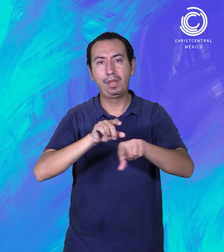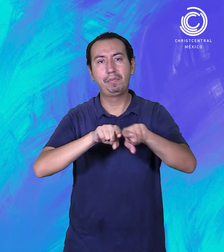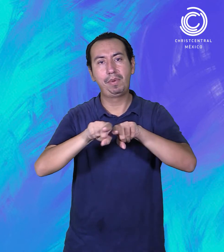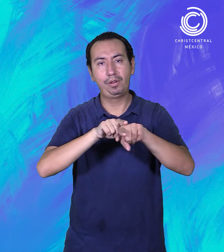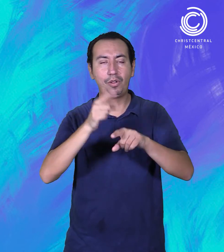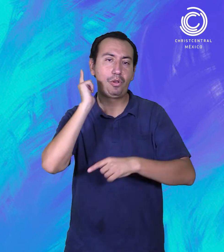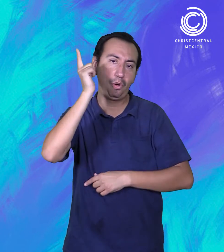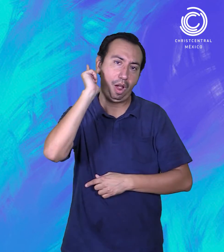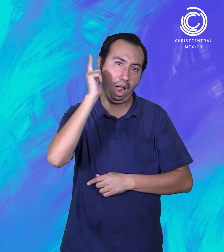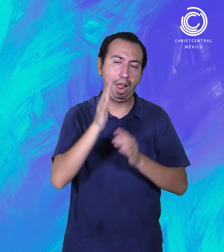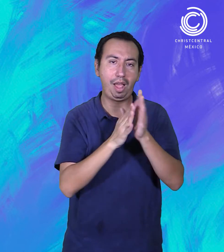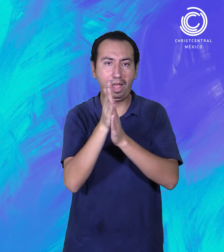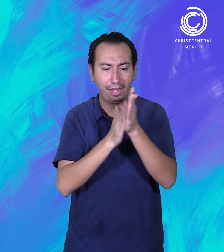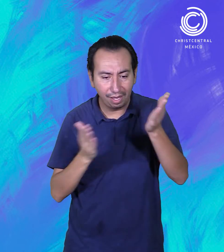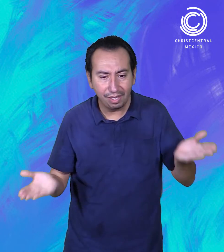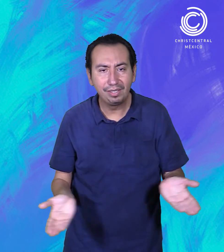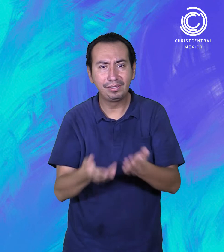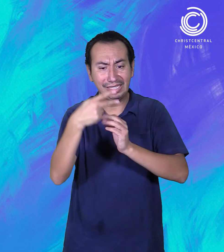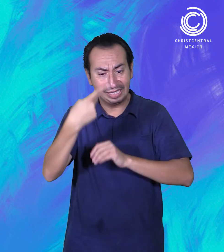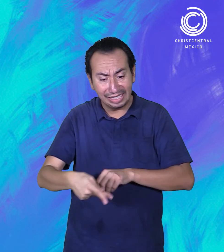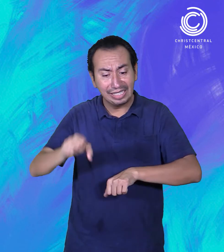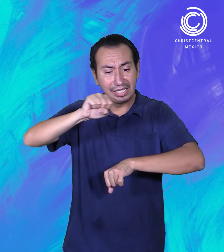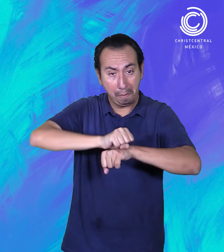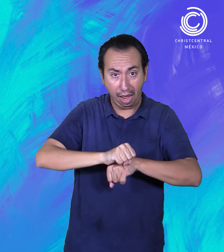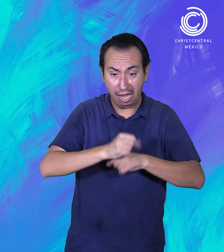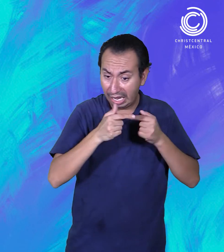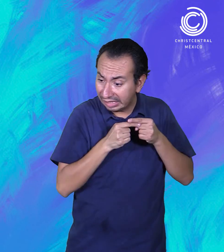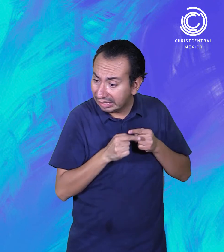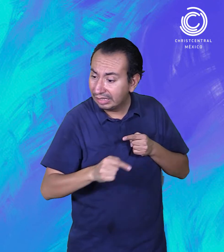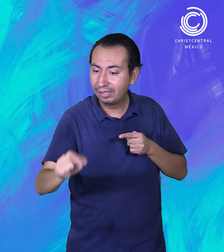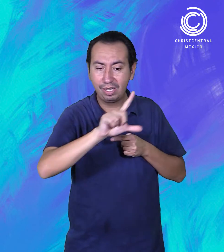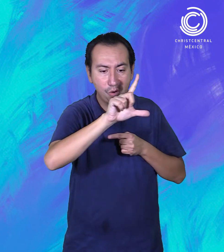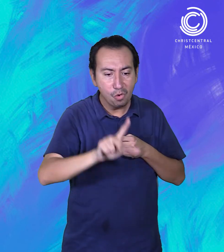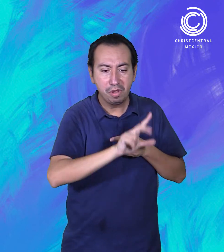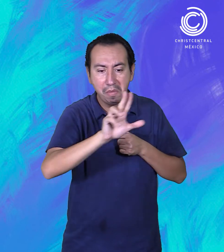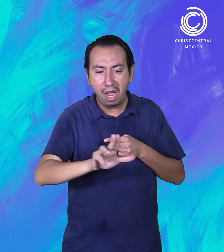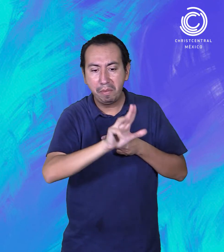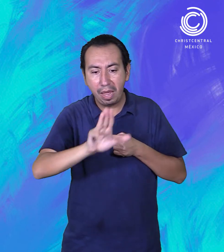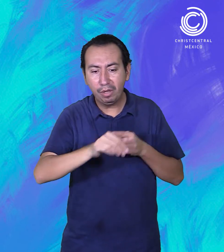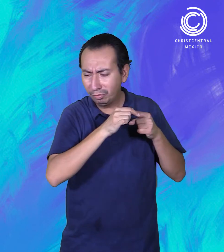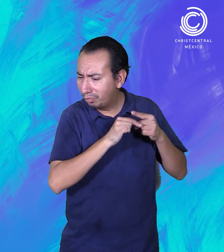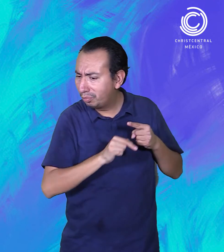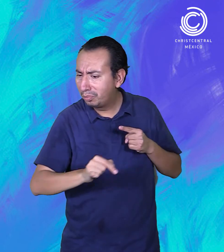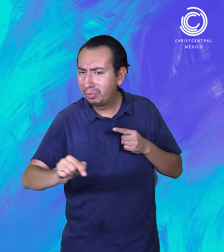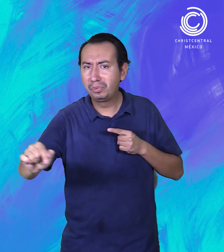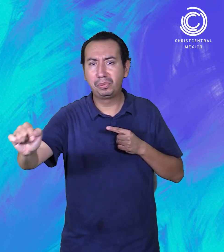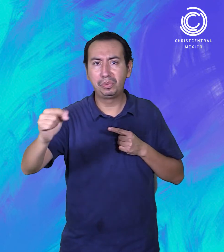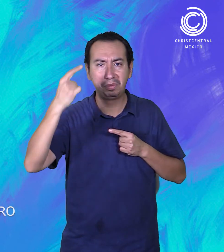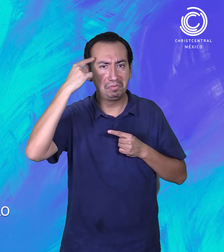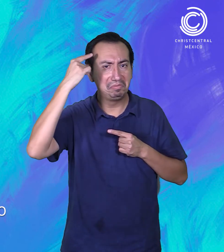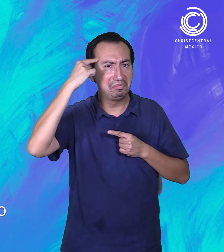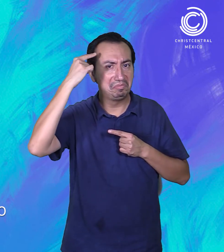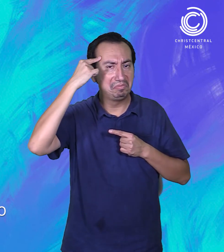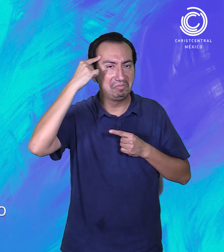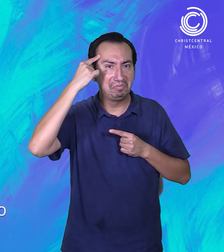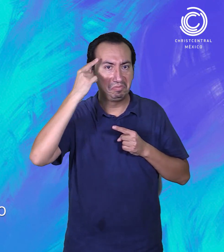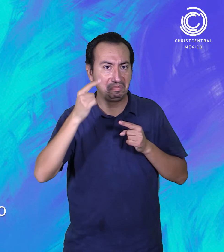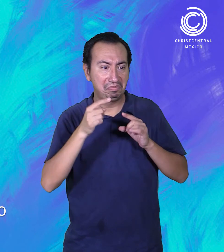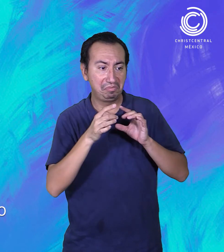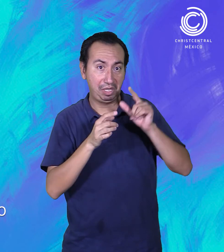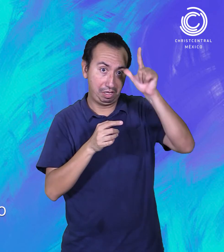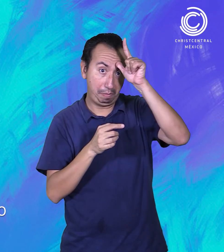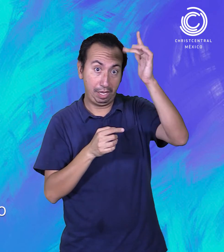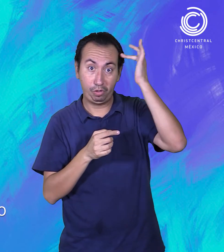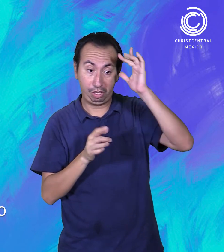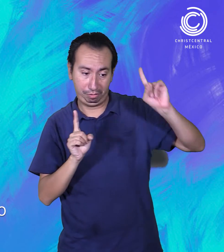quisiera animarlos y retarlos para que esta semana podamos trabajar y podamos crecer en nuestra relación con el